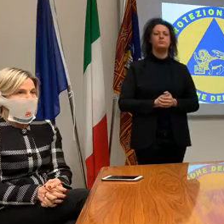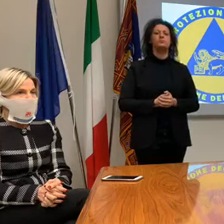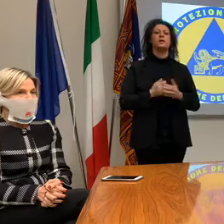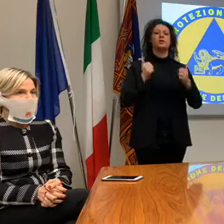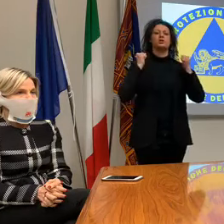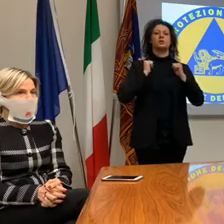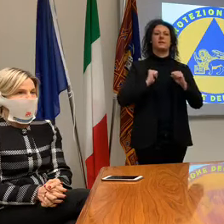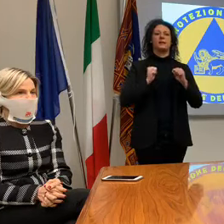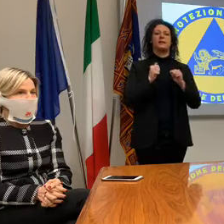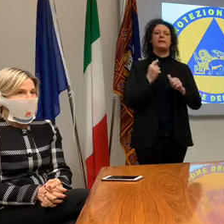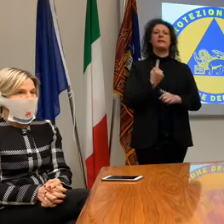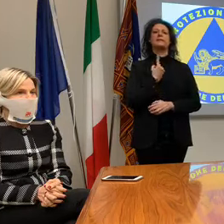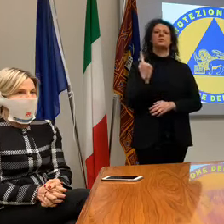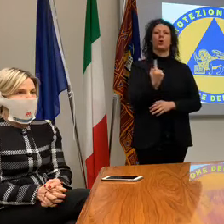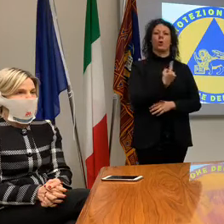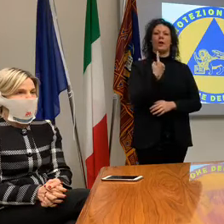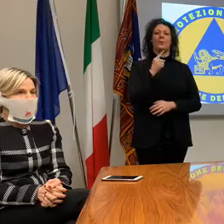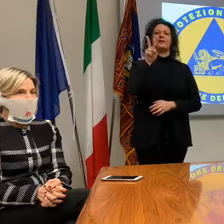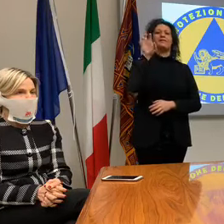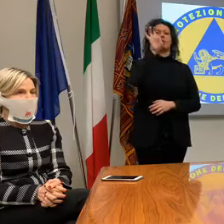questo momento in Veneto sono